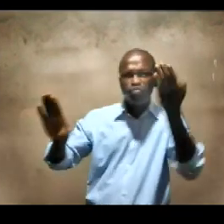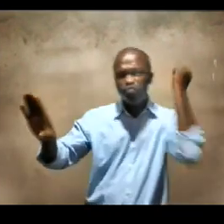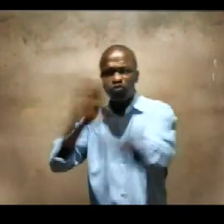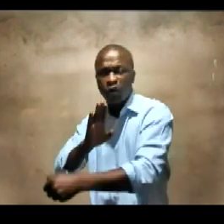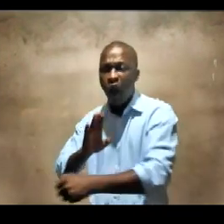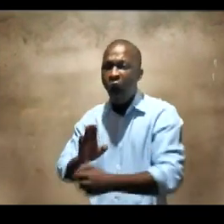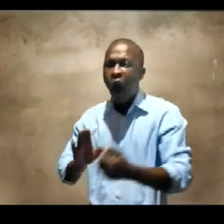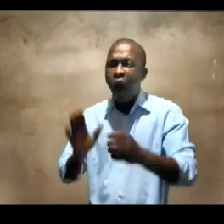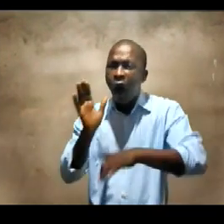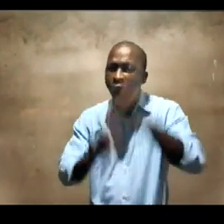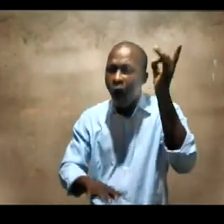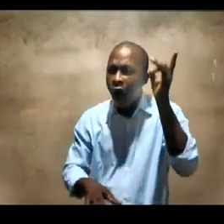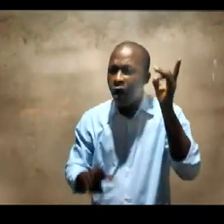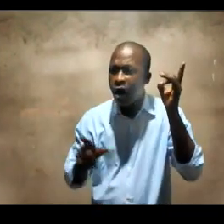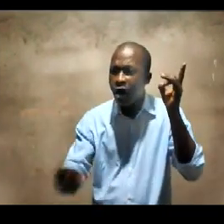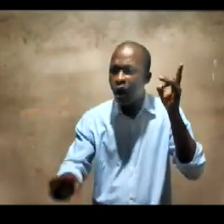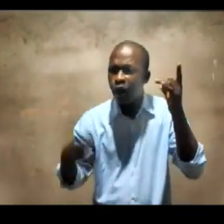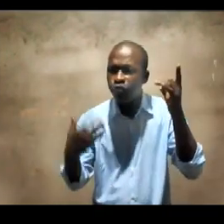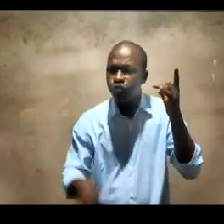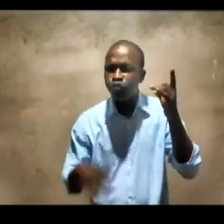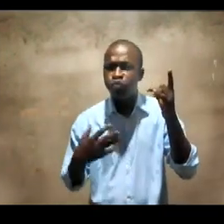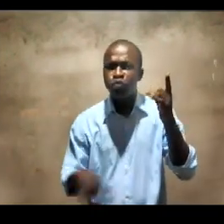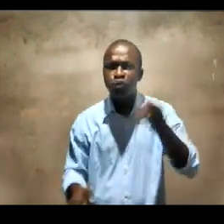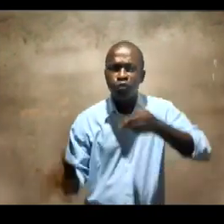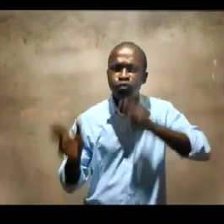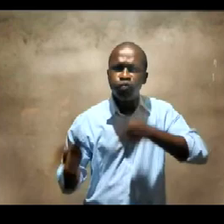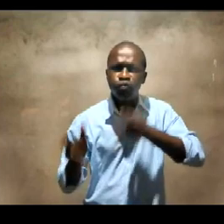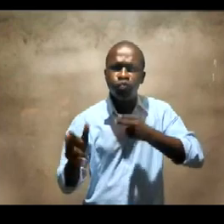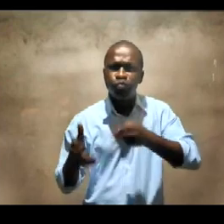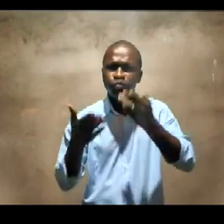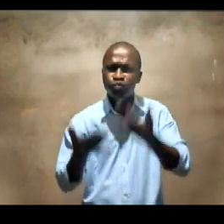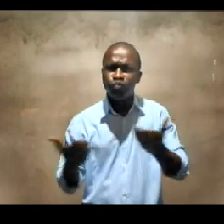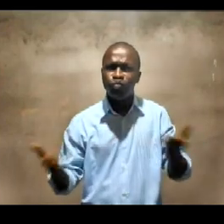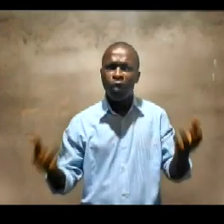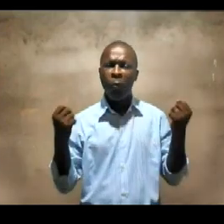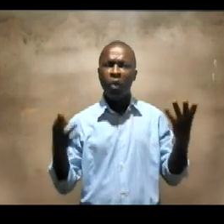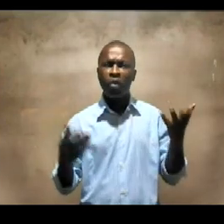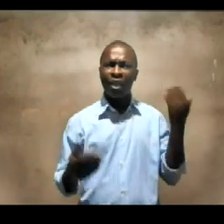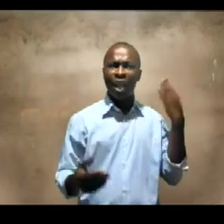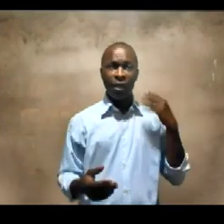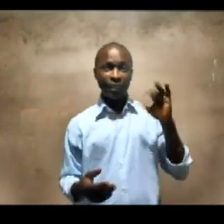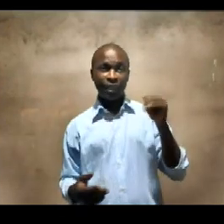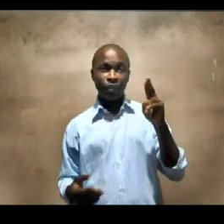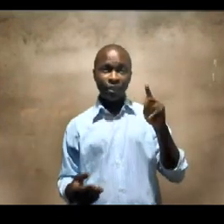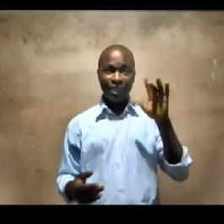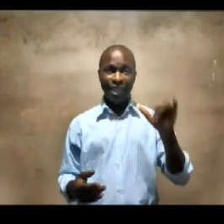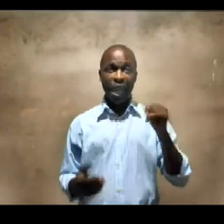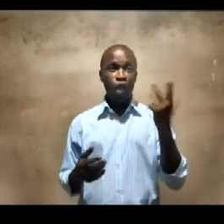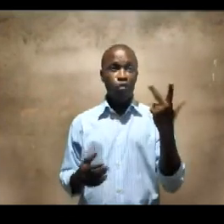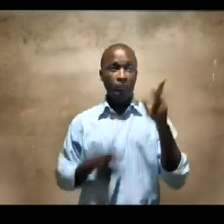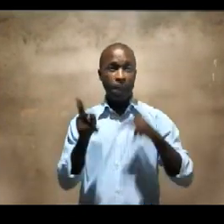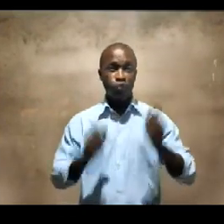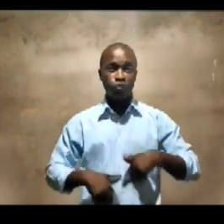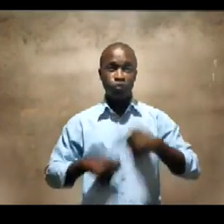découvrir des armes, du matériel de camping et d'alpinisme. En juillet, 3 Marocains ont été condamnés à mort pour